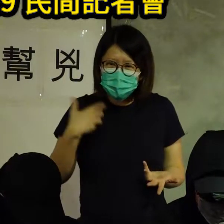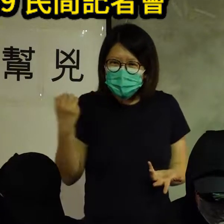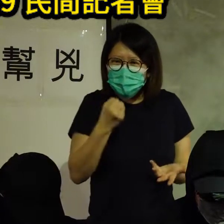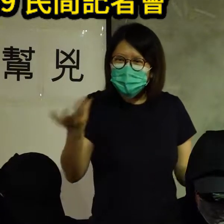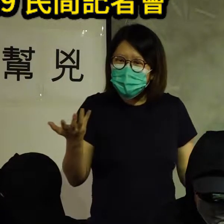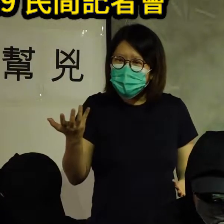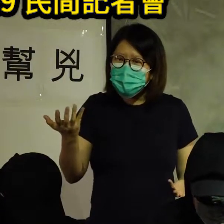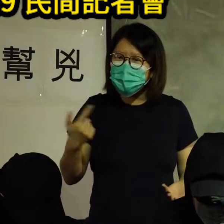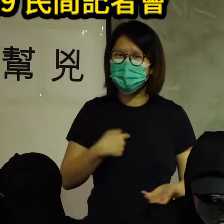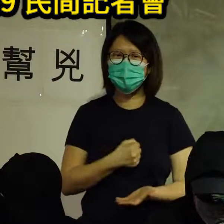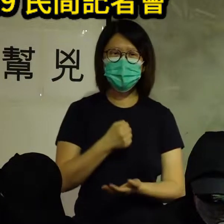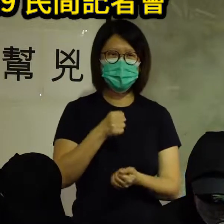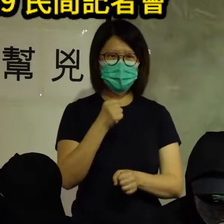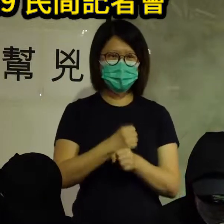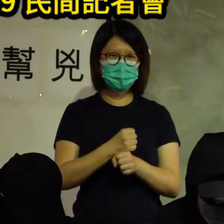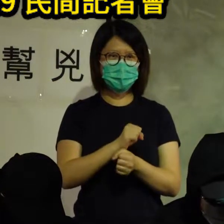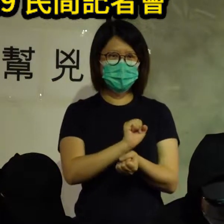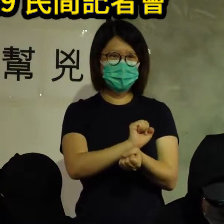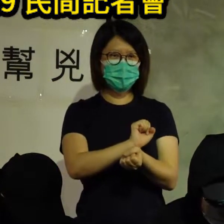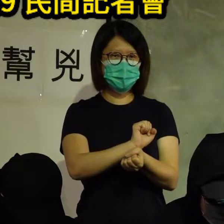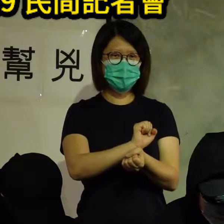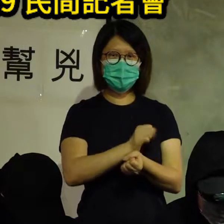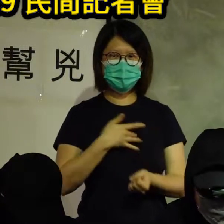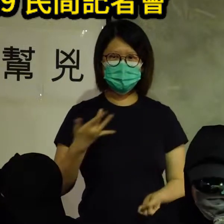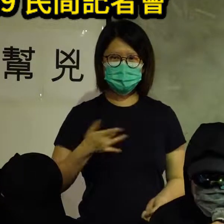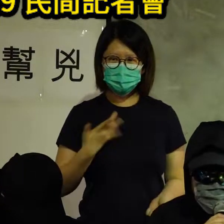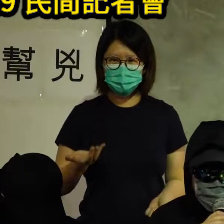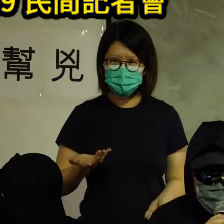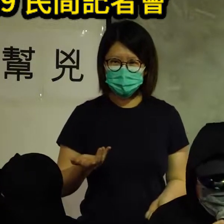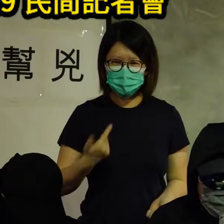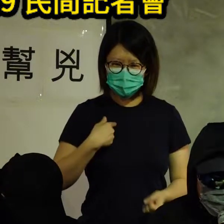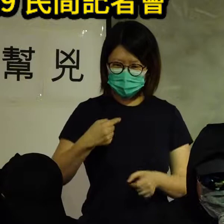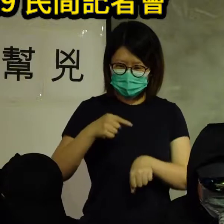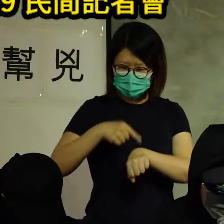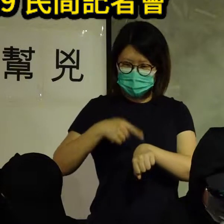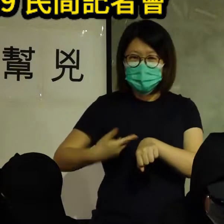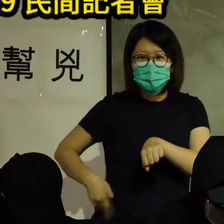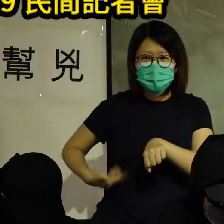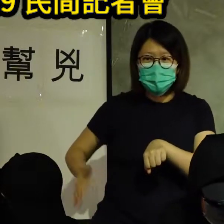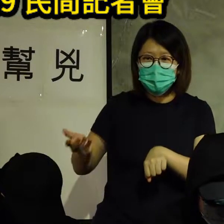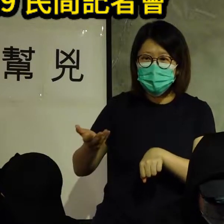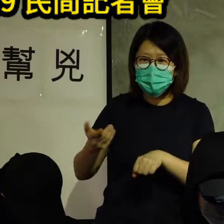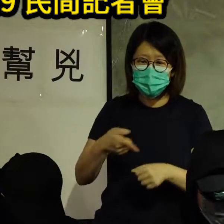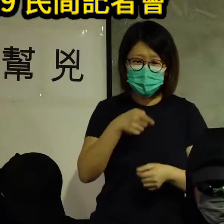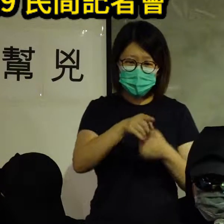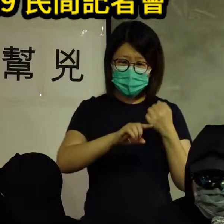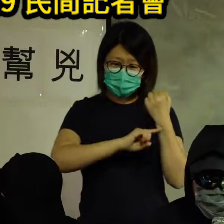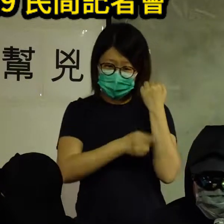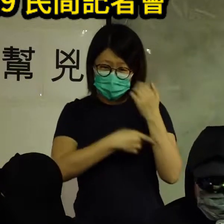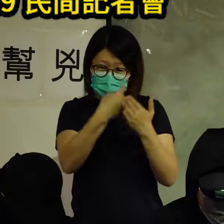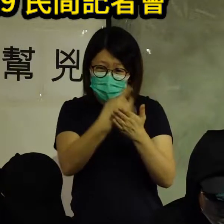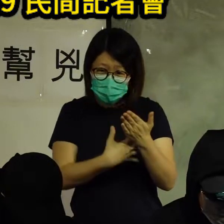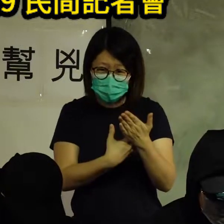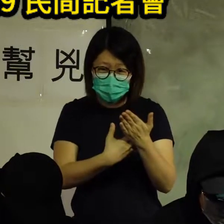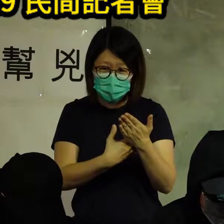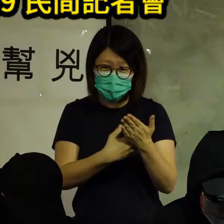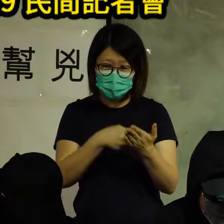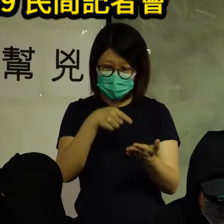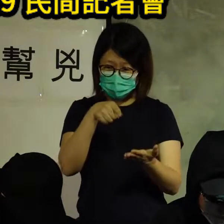年華更加令到本應獨立的司法機關淪為政權爪壓